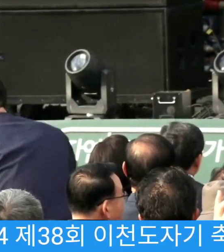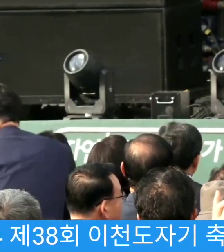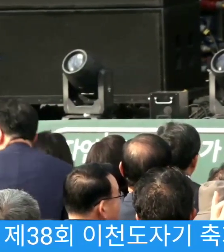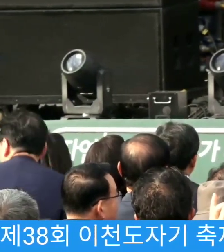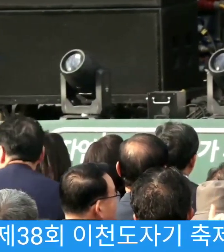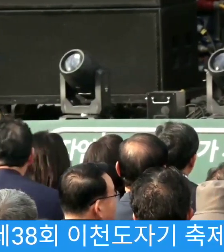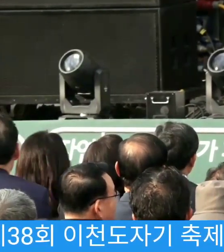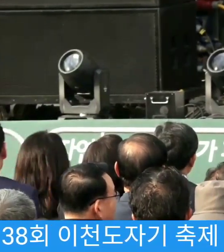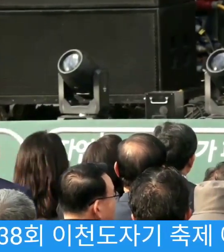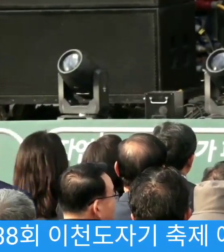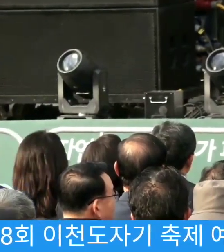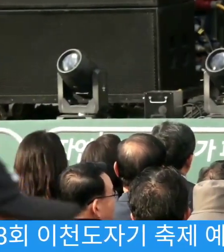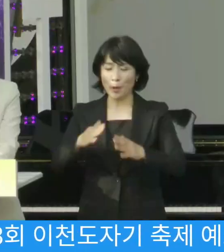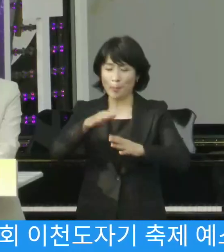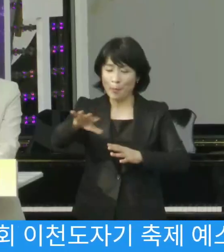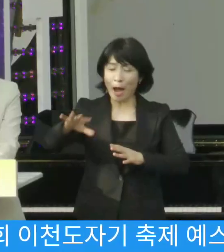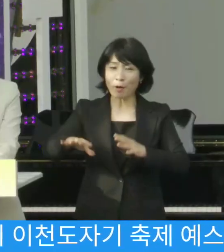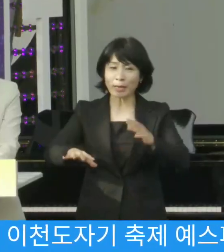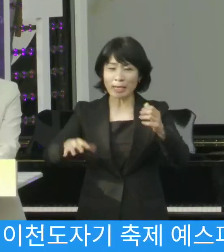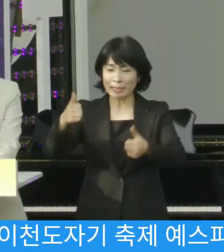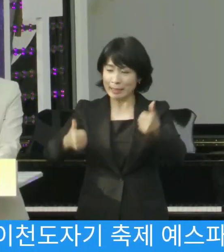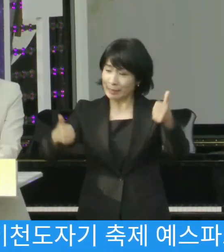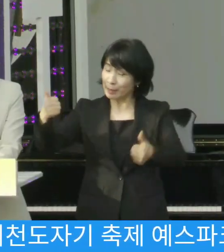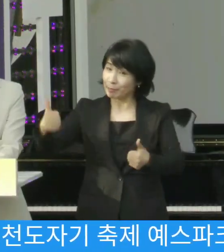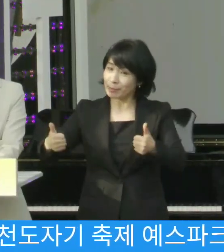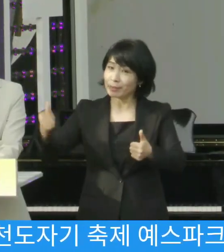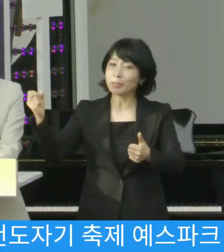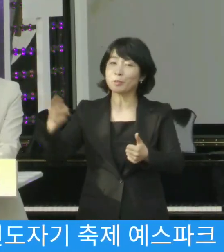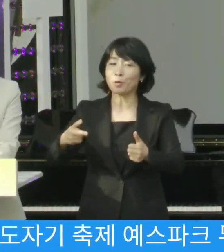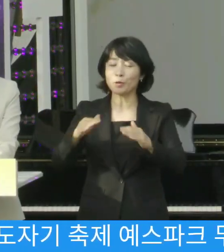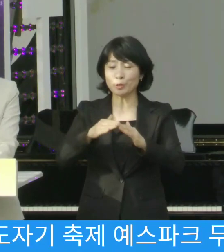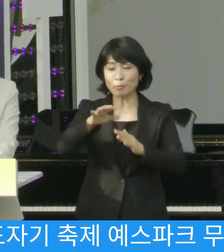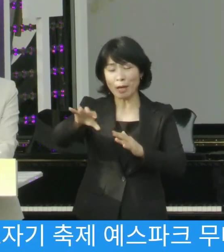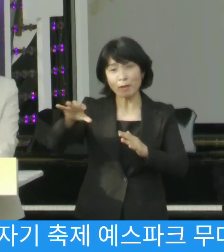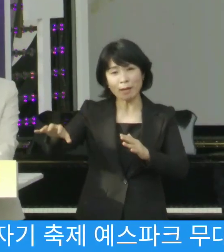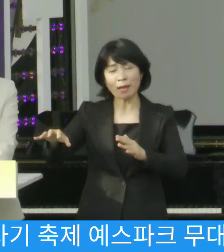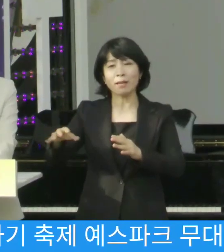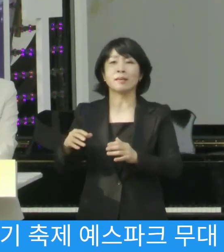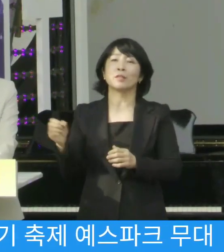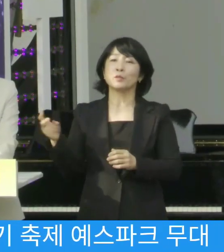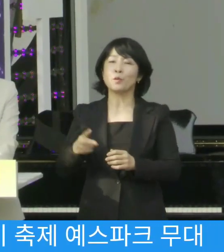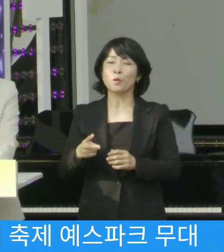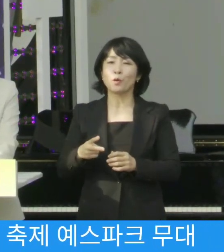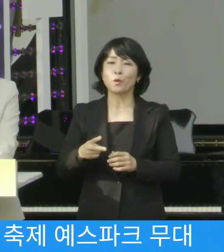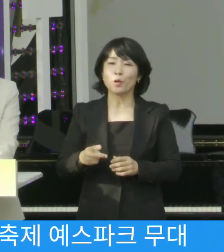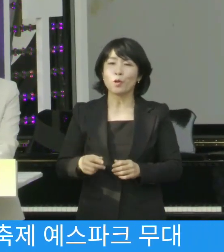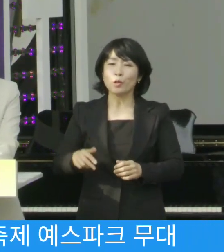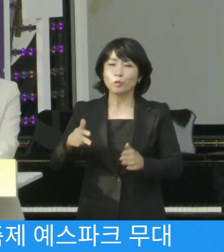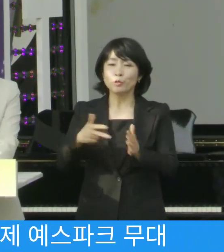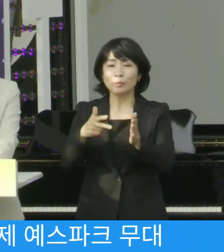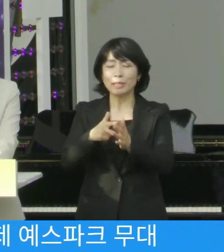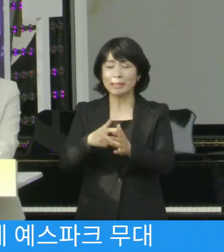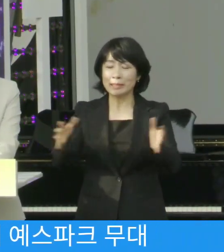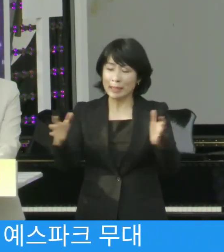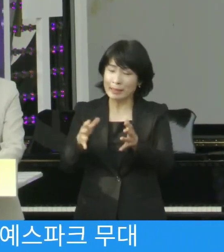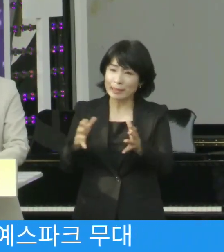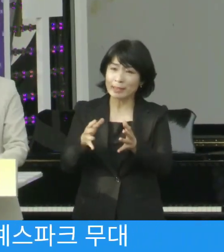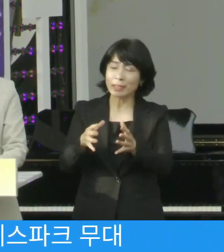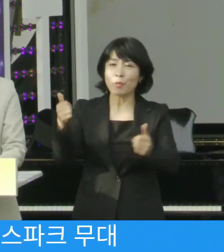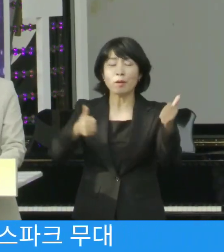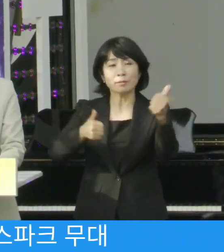네, 이통장단 연합회장 최은영님과 읍면동 이통장님, 주민자치협의회장